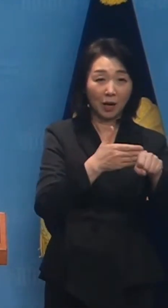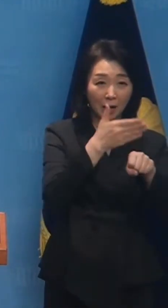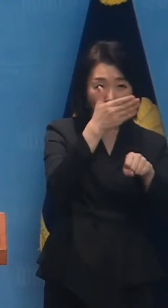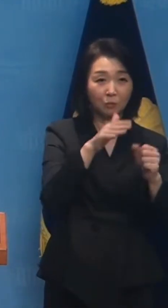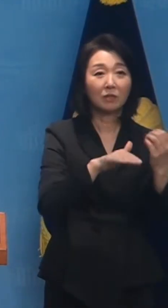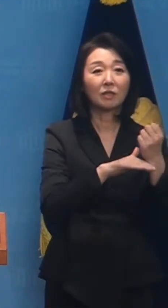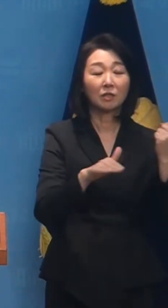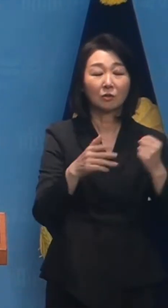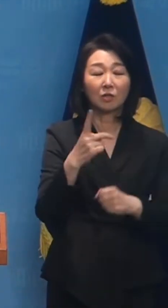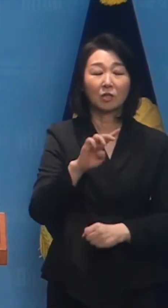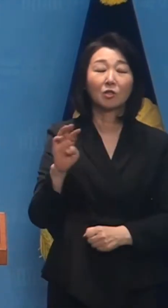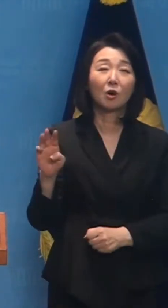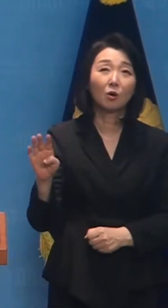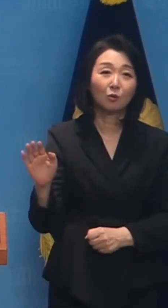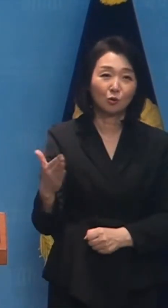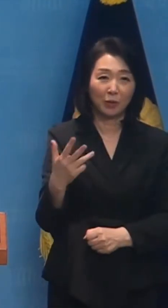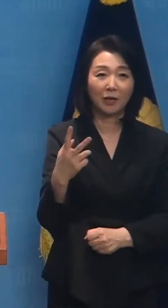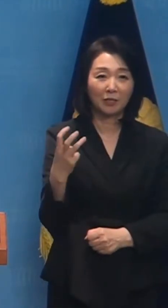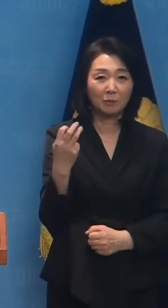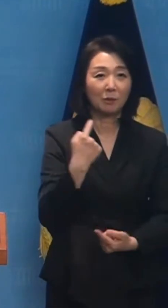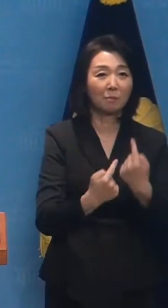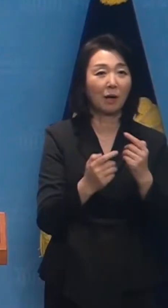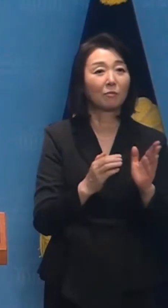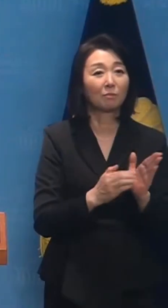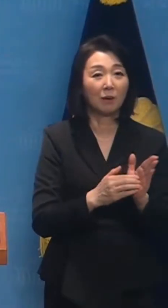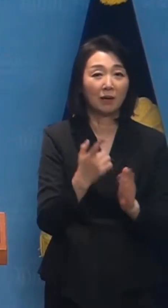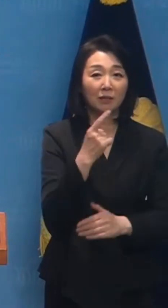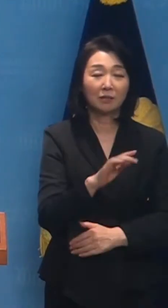기준으로 2,930명 방문하였고